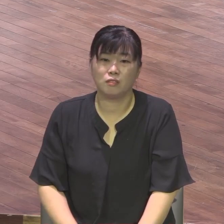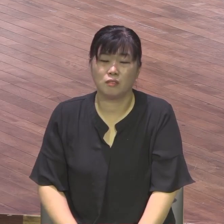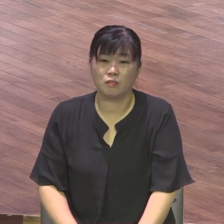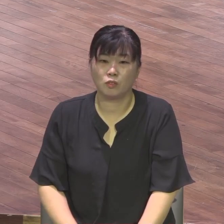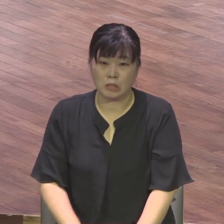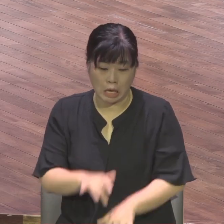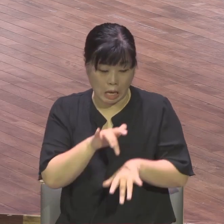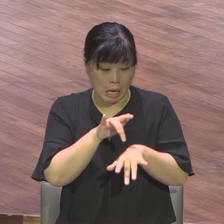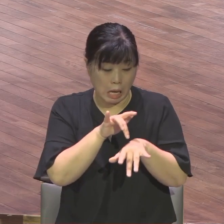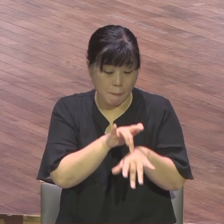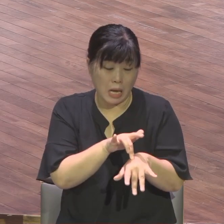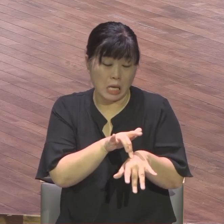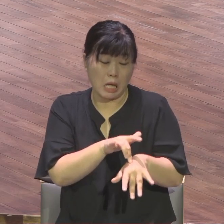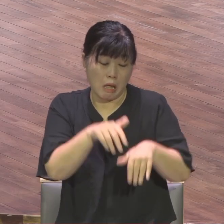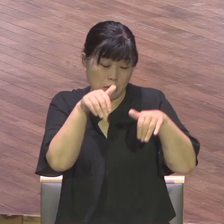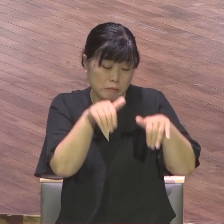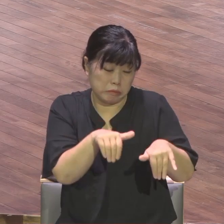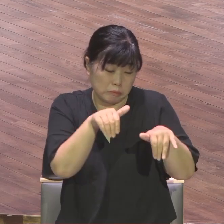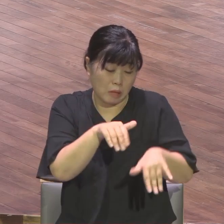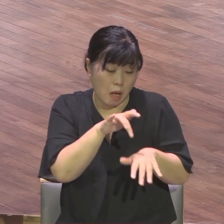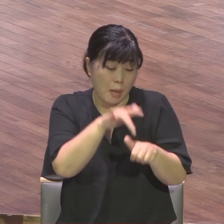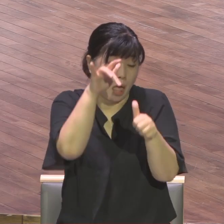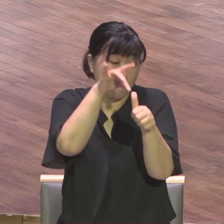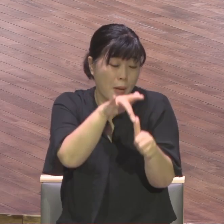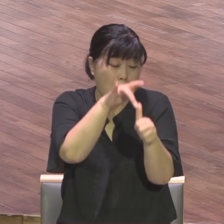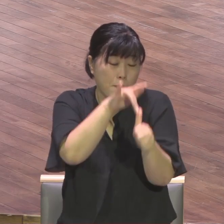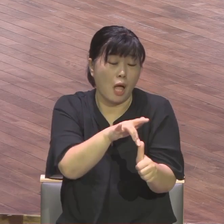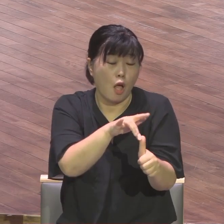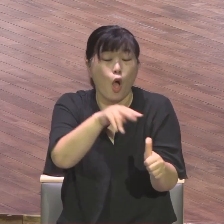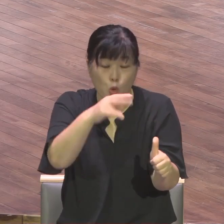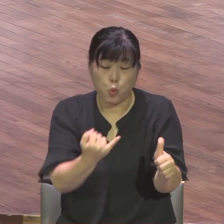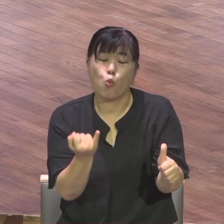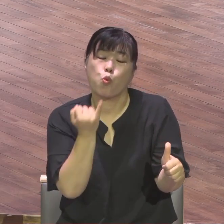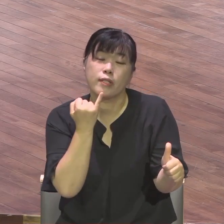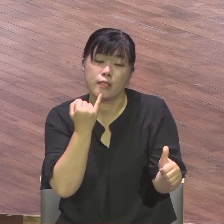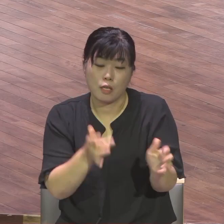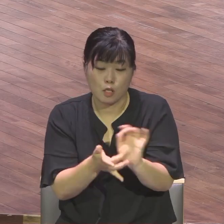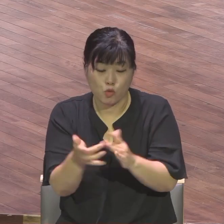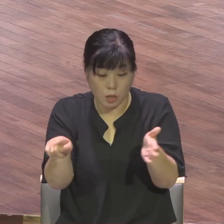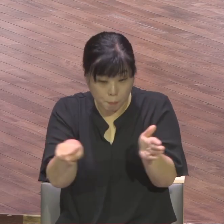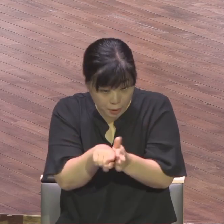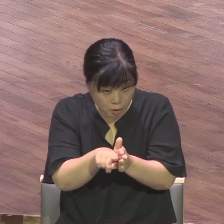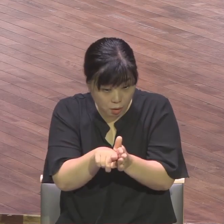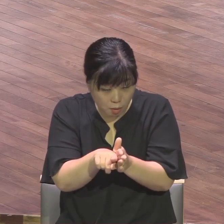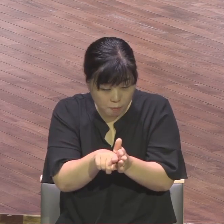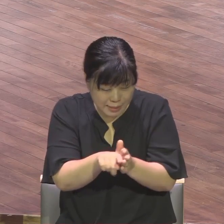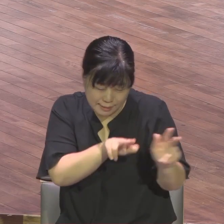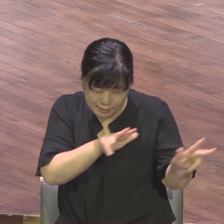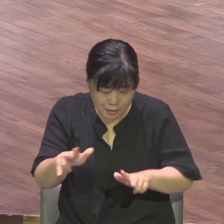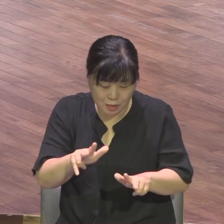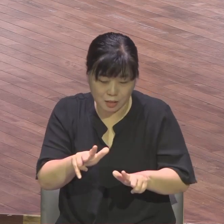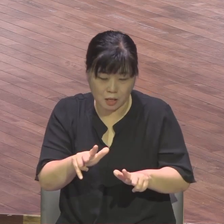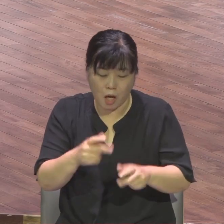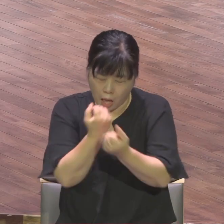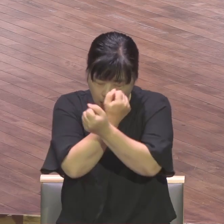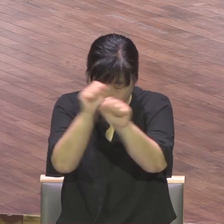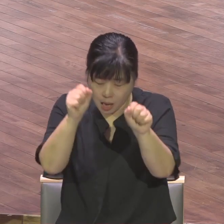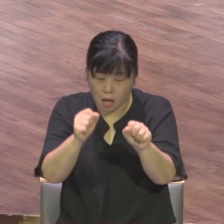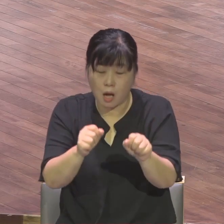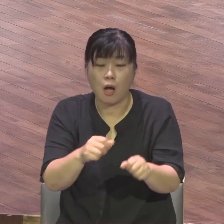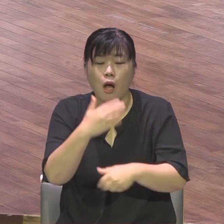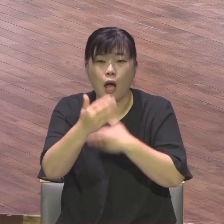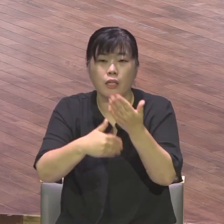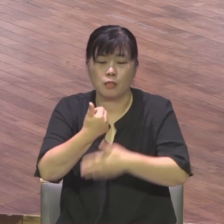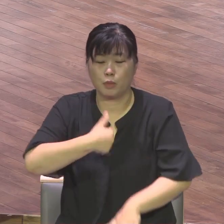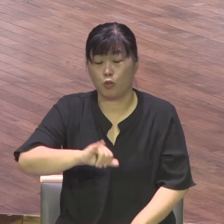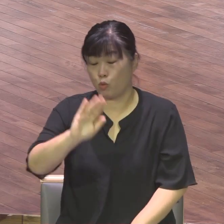마귀 종로로 사는 귀신 신부를 맡은 사람이 예수 영접해버렸다. 그러면 구원받는 거예요. 바로 예수만 영접해버리면